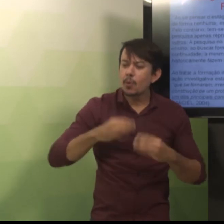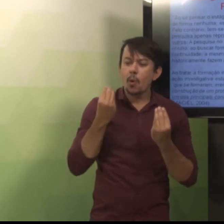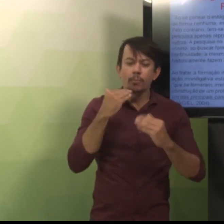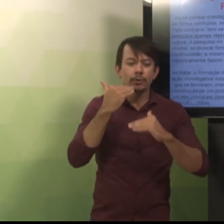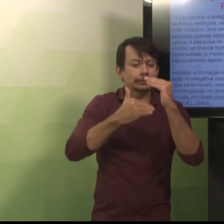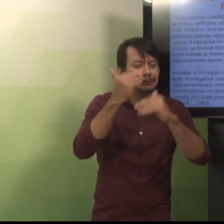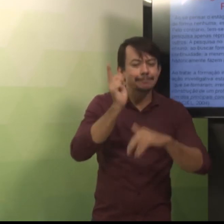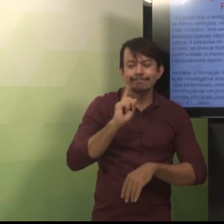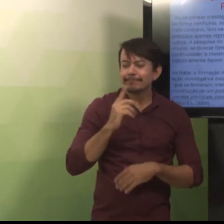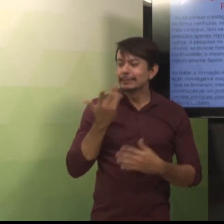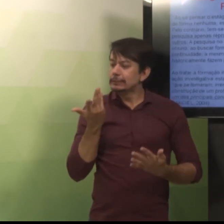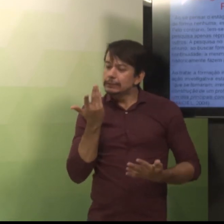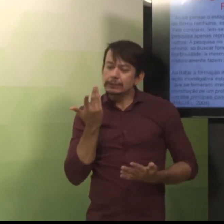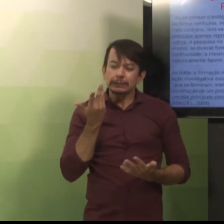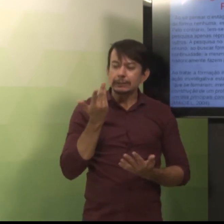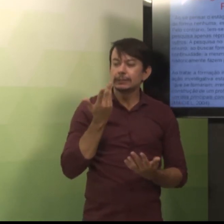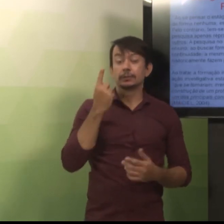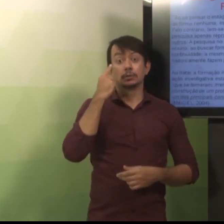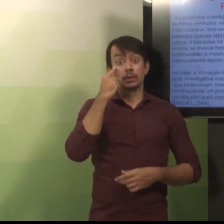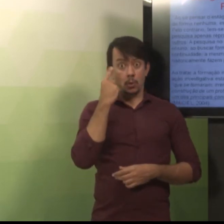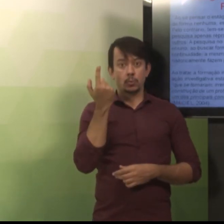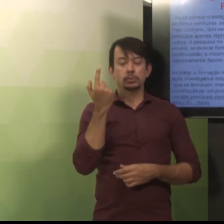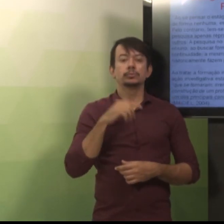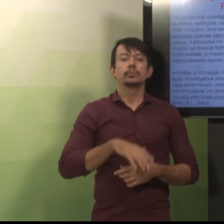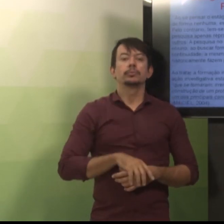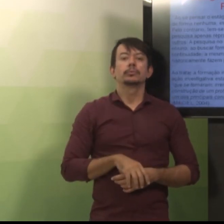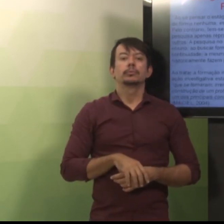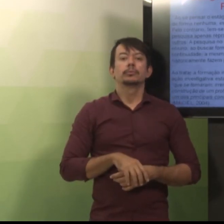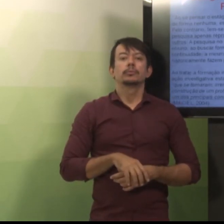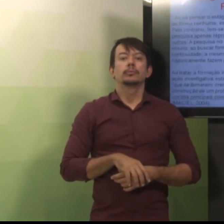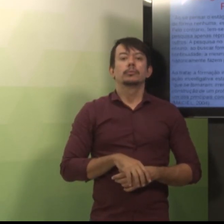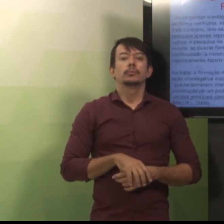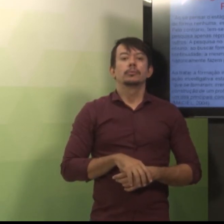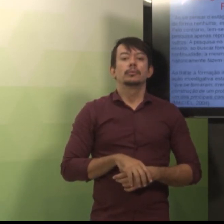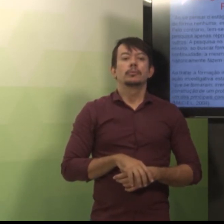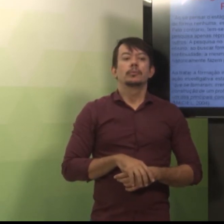desse aluno. Se ele não está desenvolvendo competências, eu tenho que pensar.